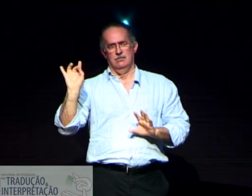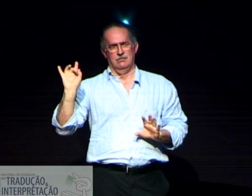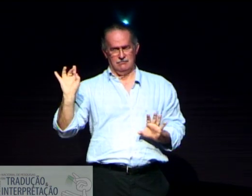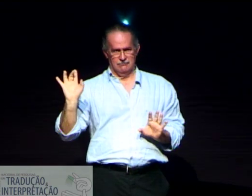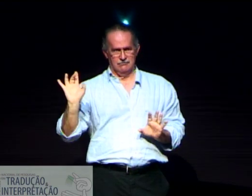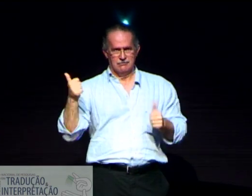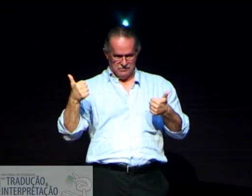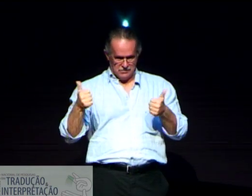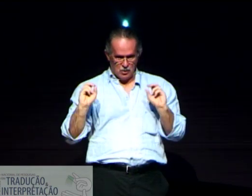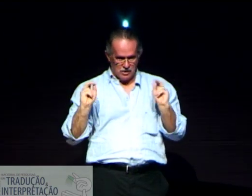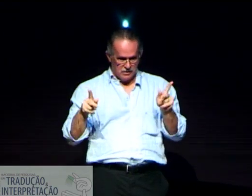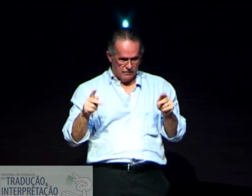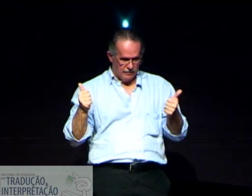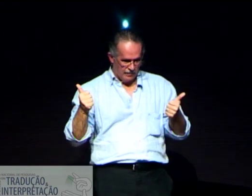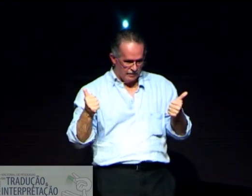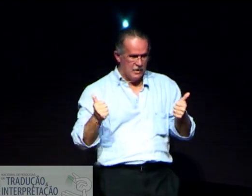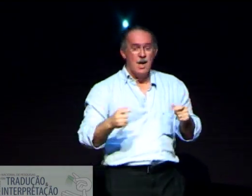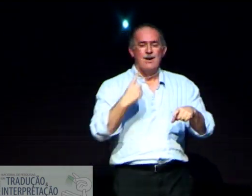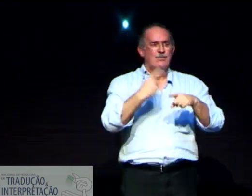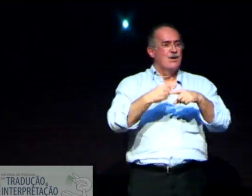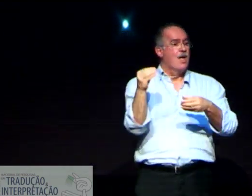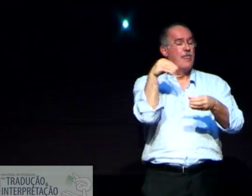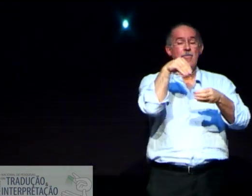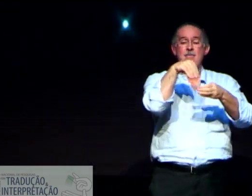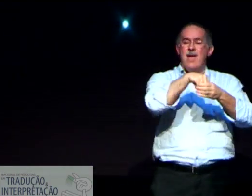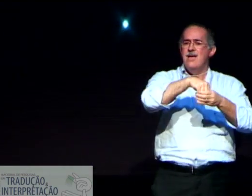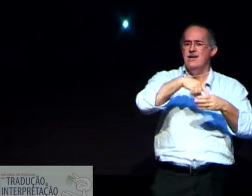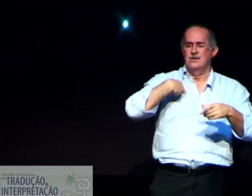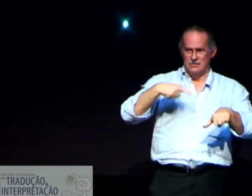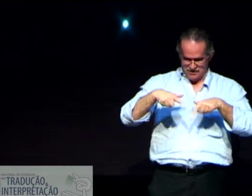ali estão as 3 sentenças, mas eu vou só apresentar uma delas.